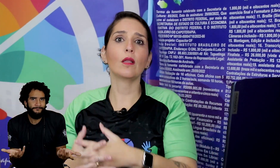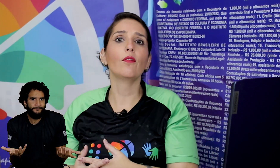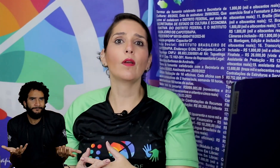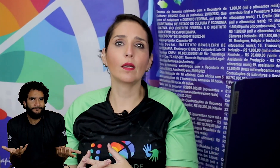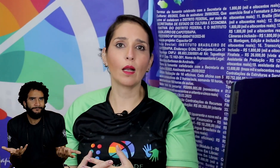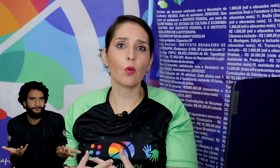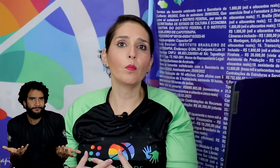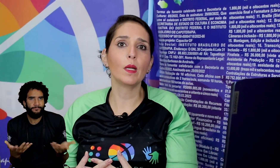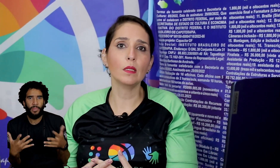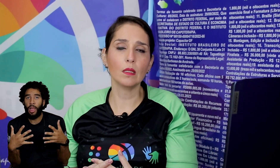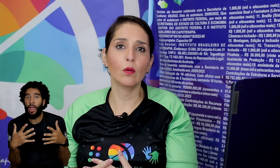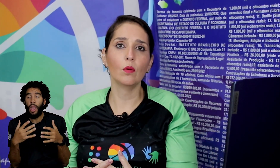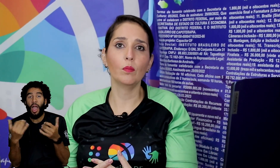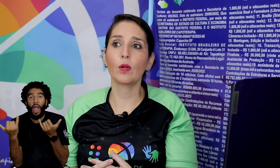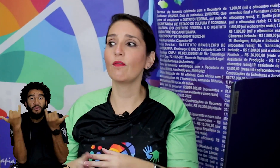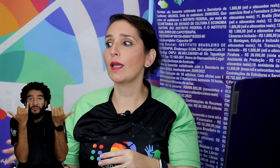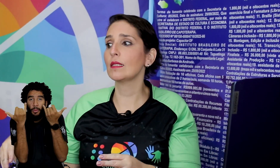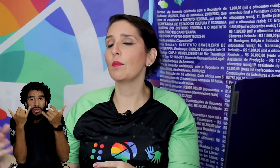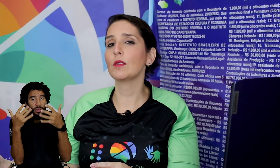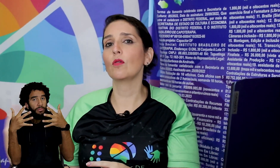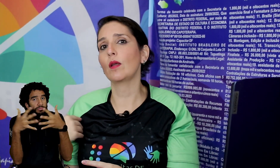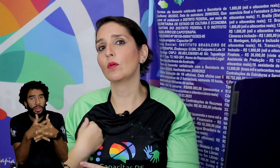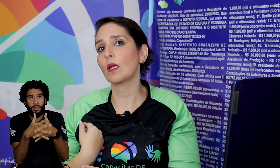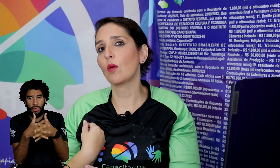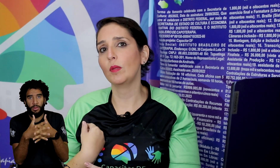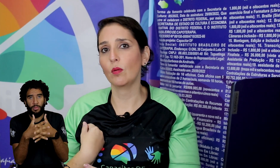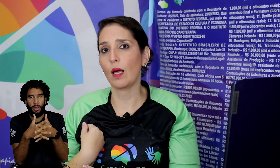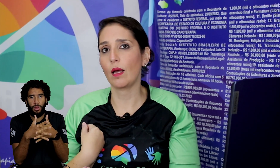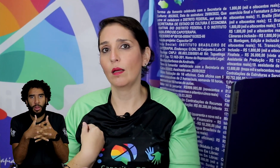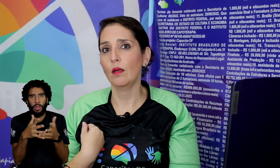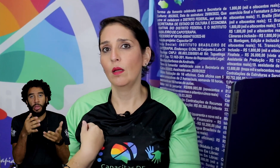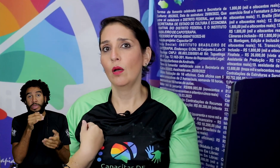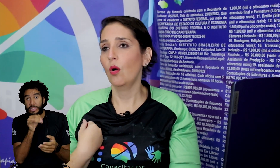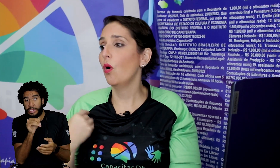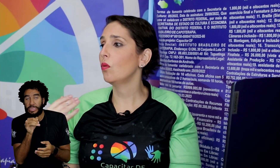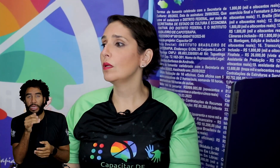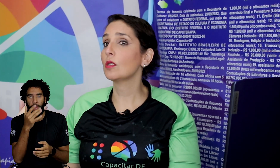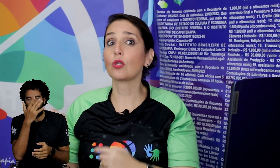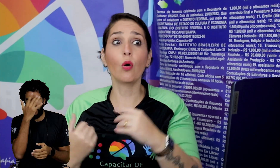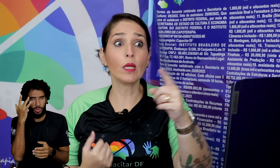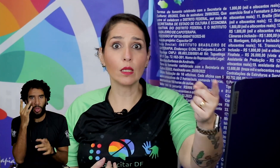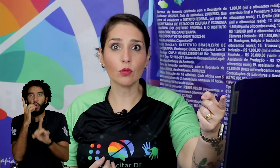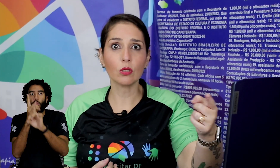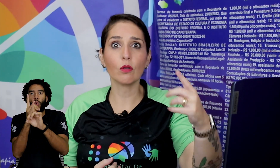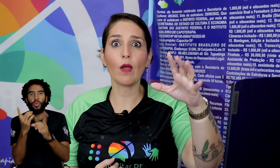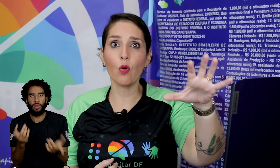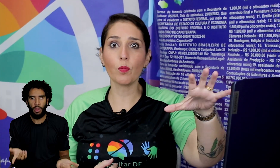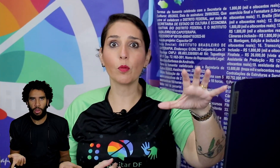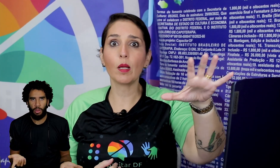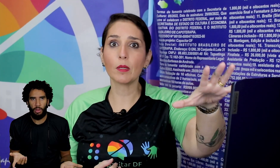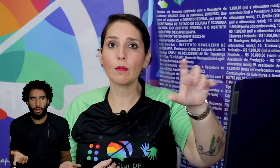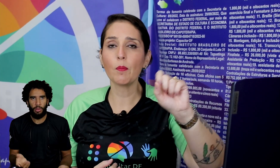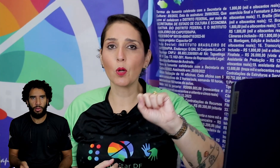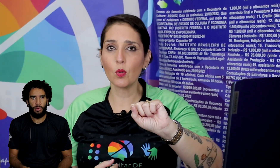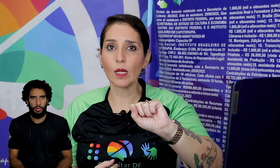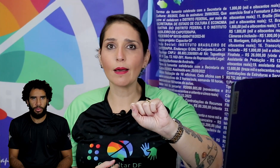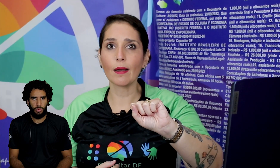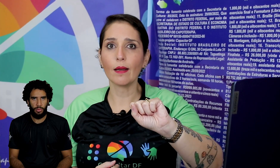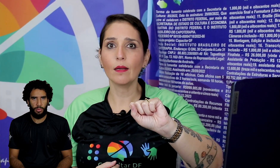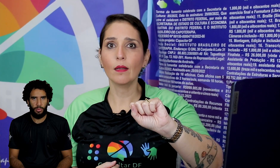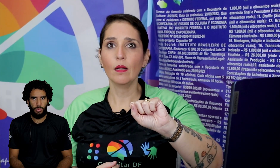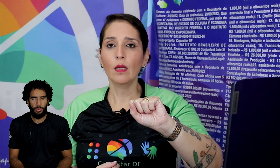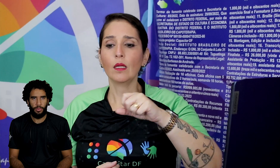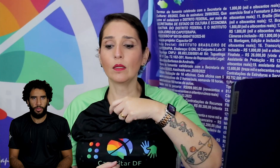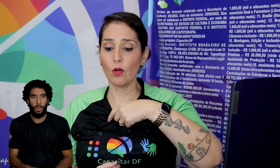gente interfere na compreensão, porque vai que essa pessoa vai encontrar comigo lá. Ou, estou indo, se tiver algum problema, você me procura